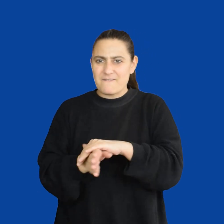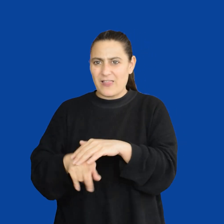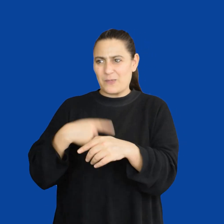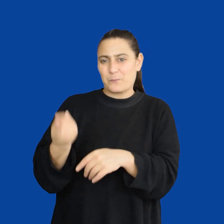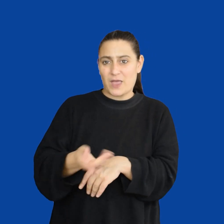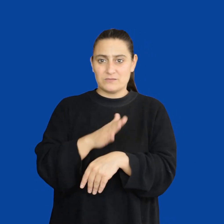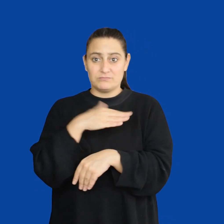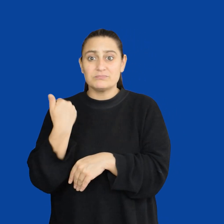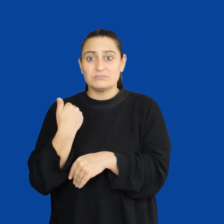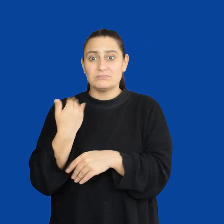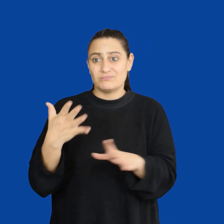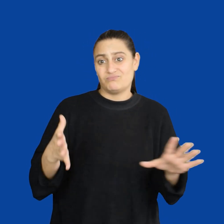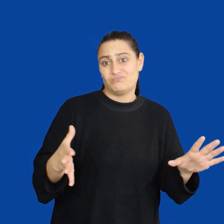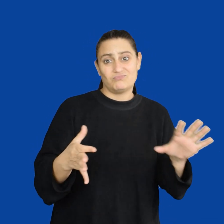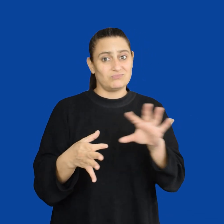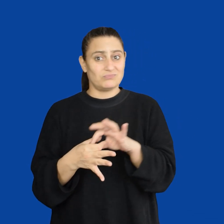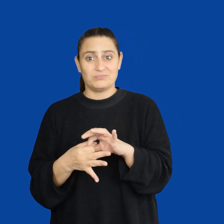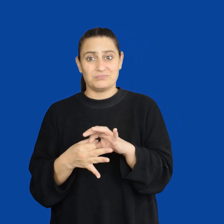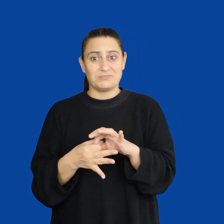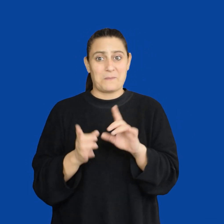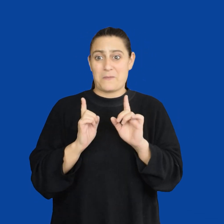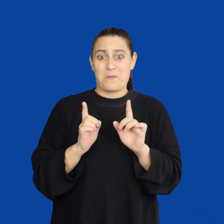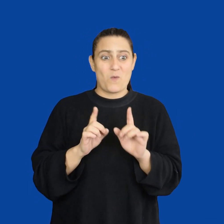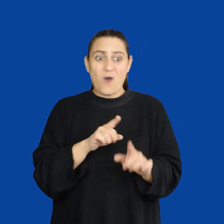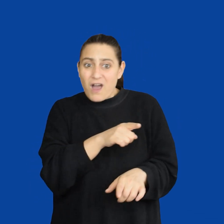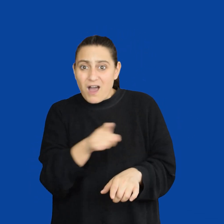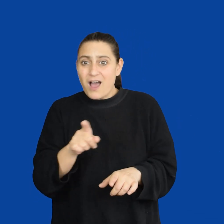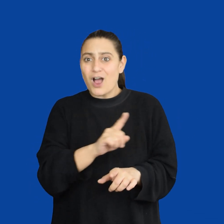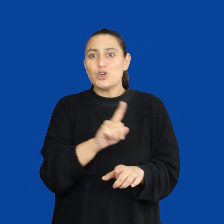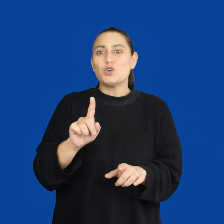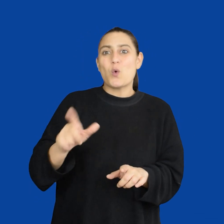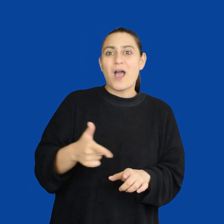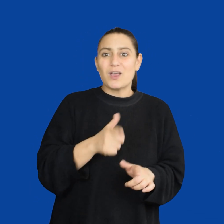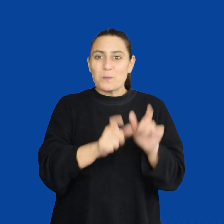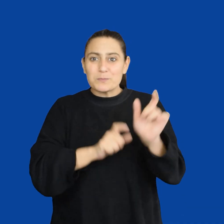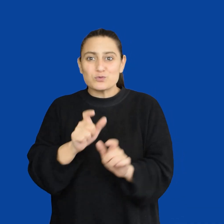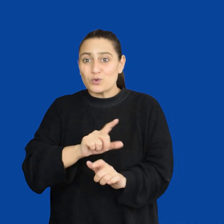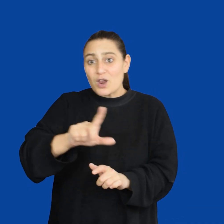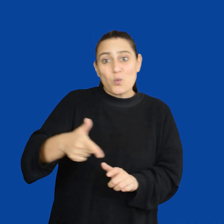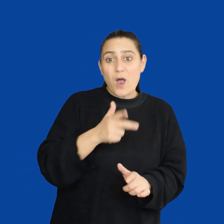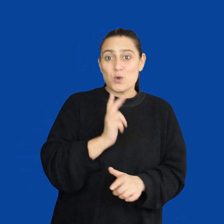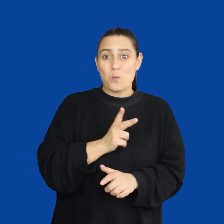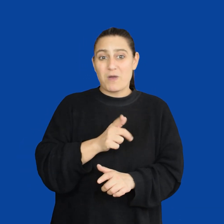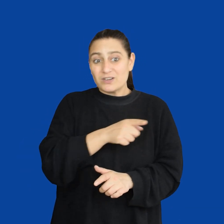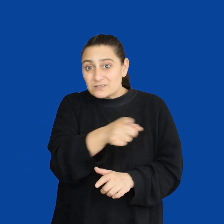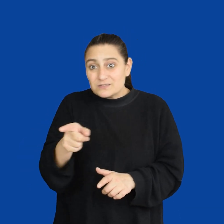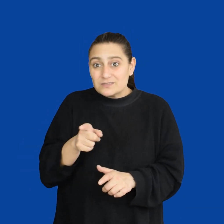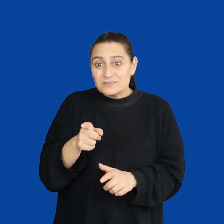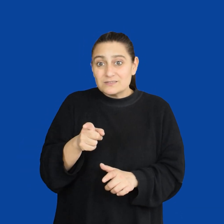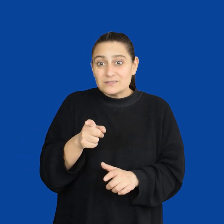con su acusación y posterior exclusión. Está intrínsecamente relacionado con la deshumanización.